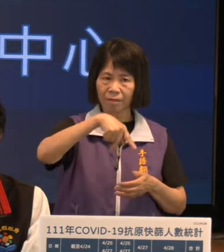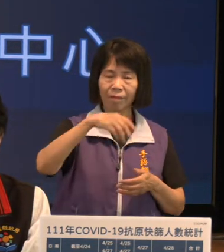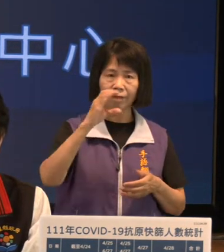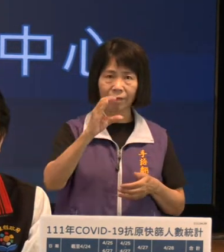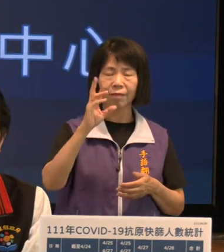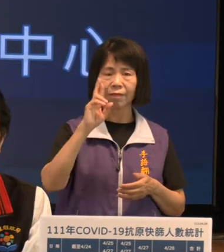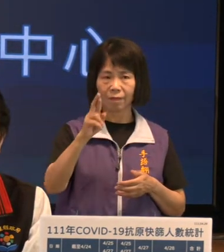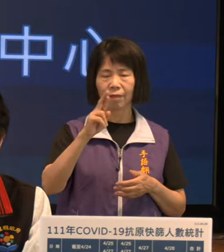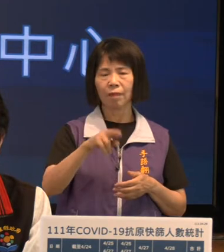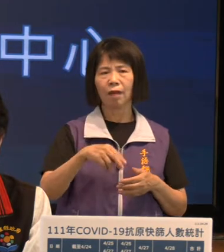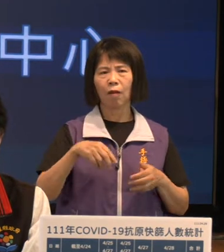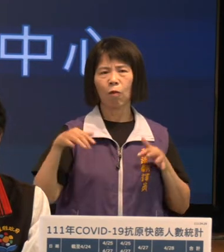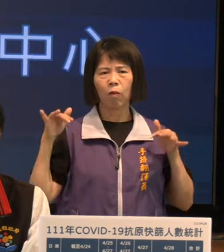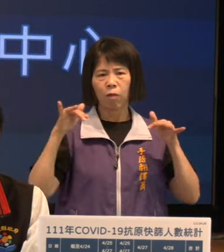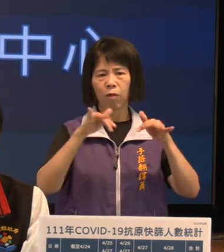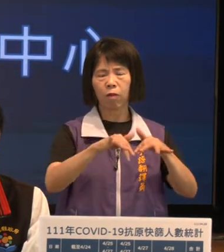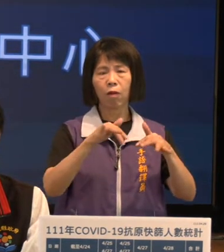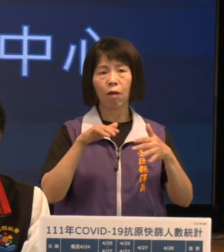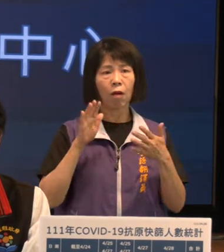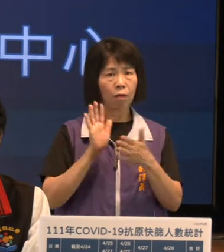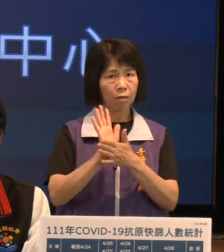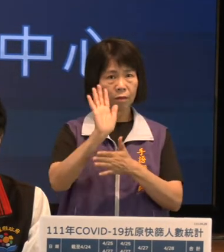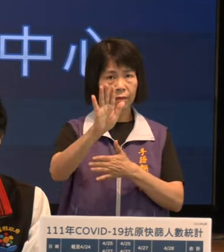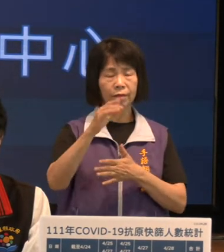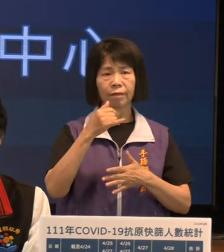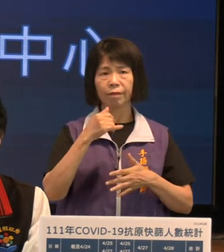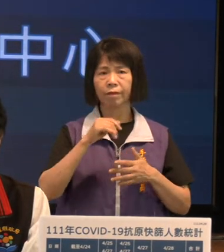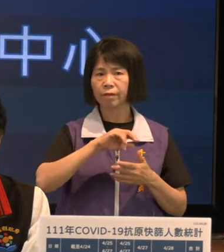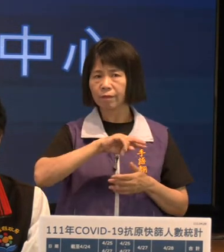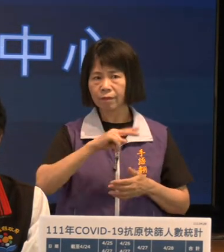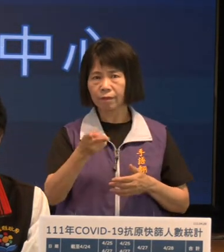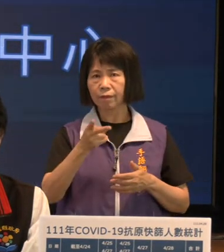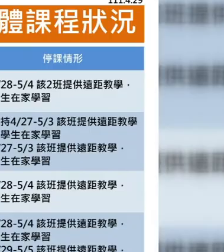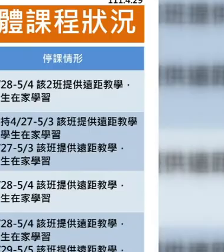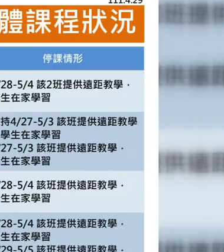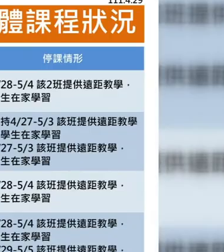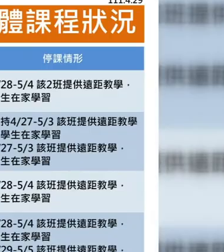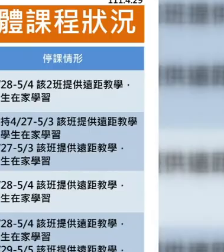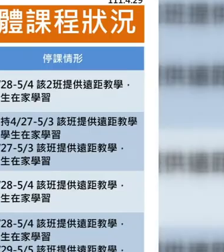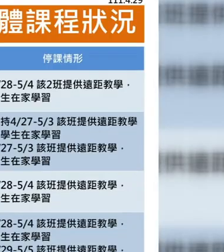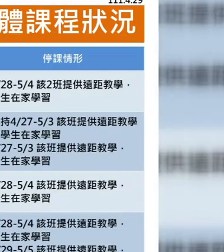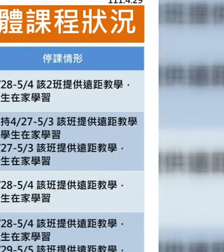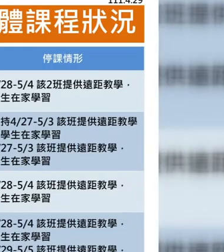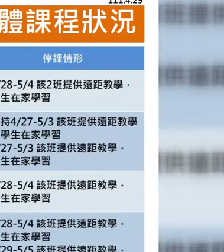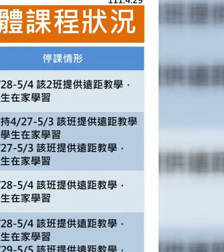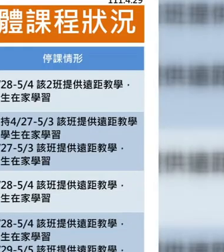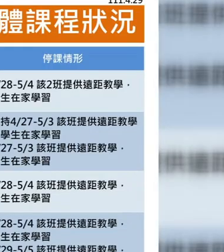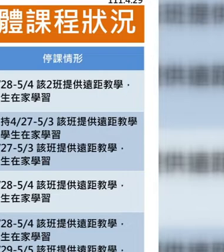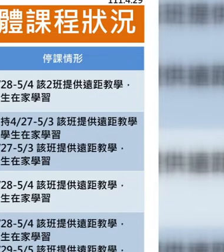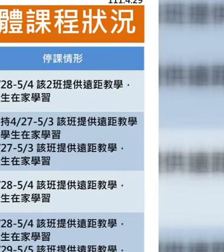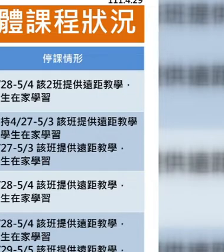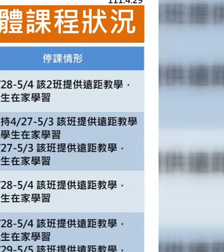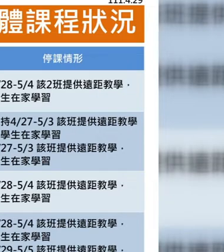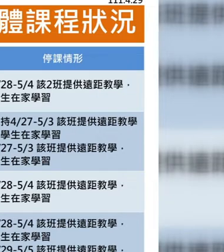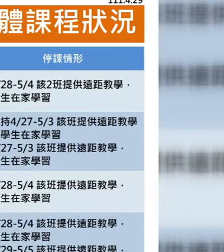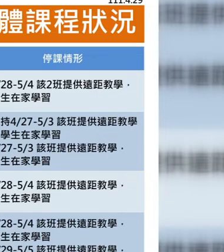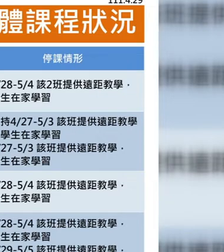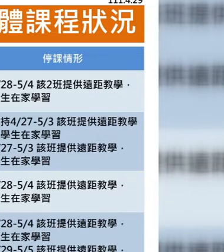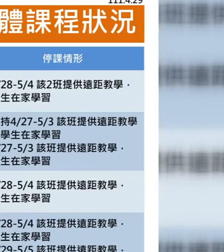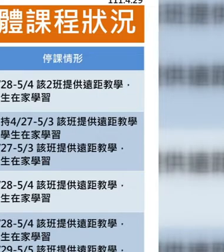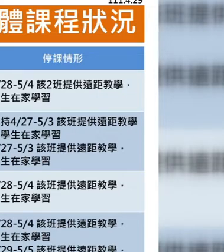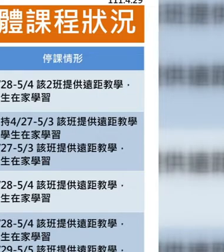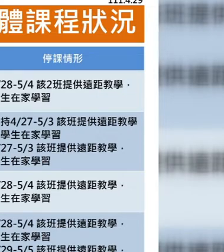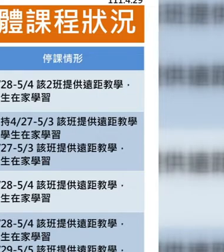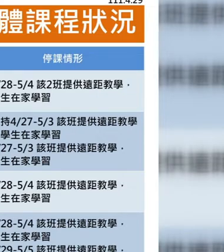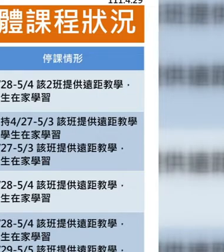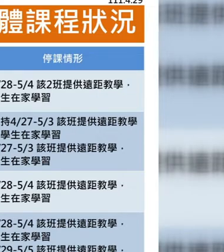力。所以呢，未来可能会转换成为我们要去做PCR， 必须